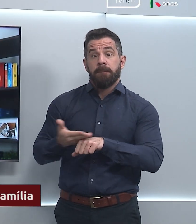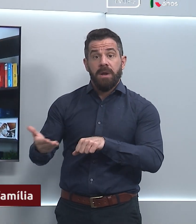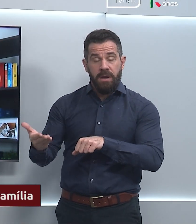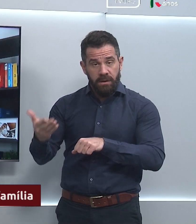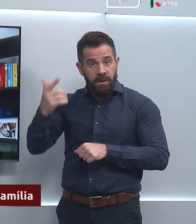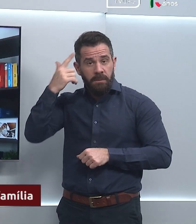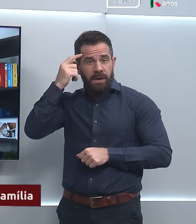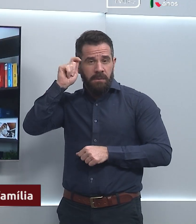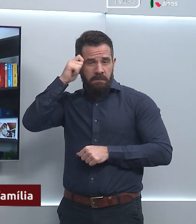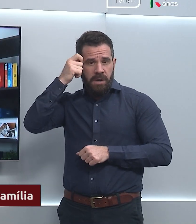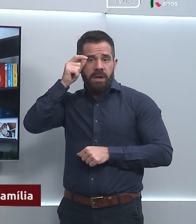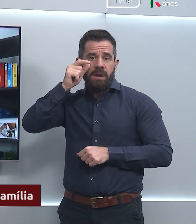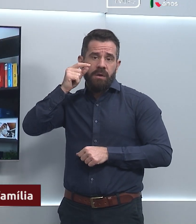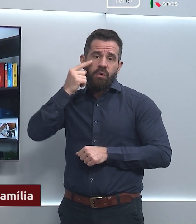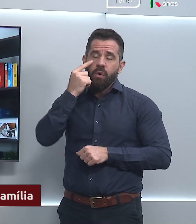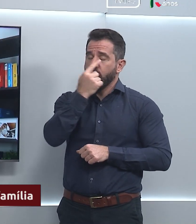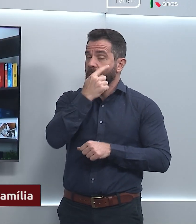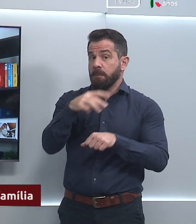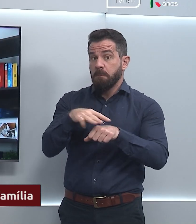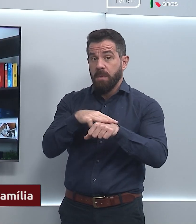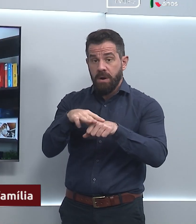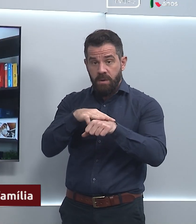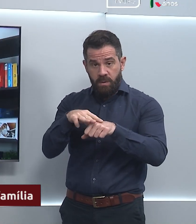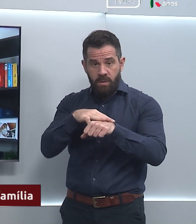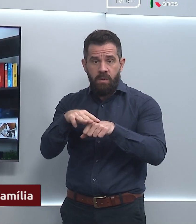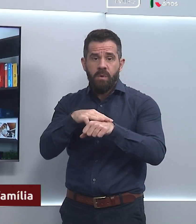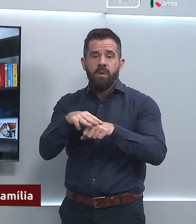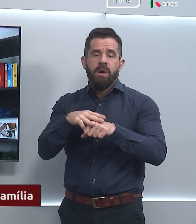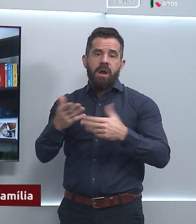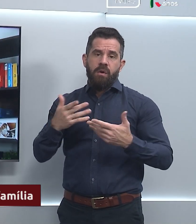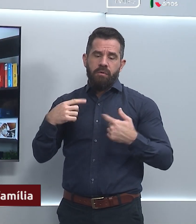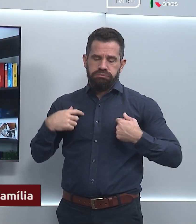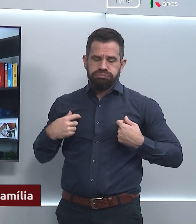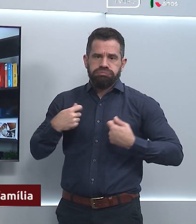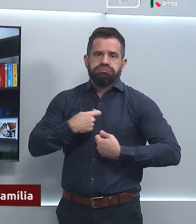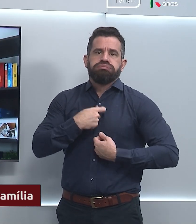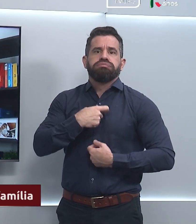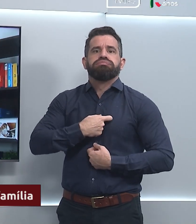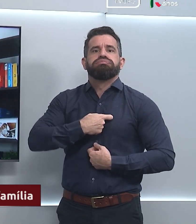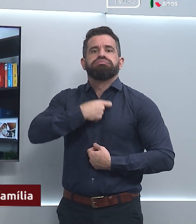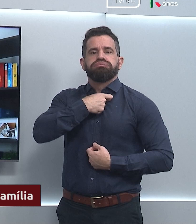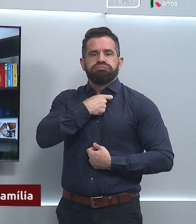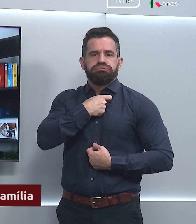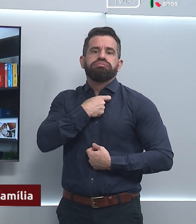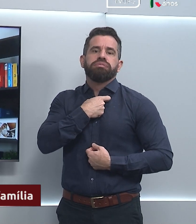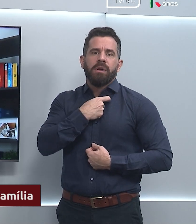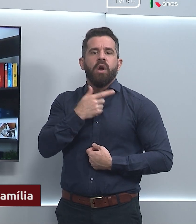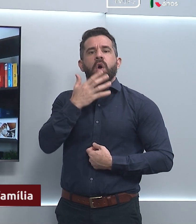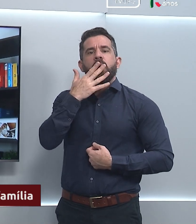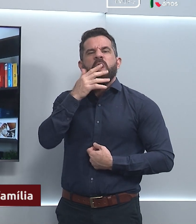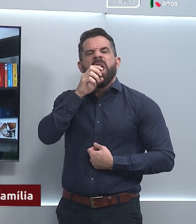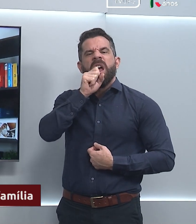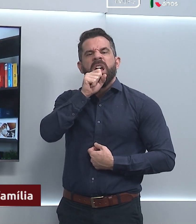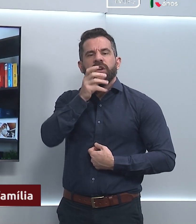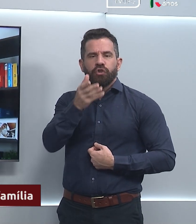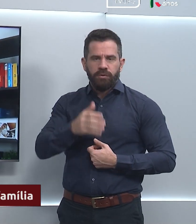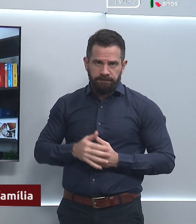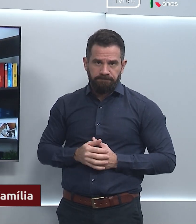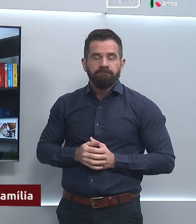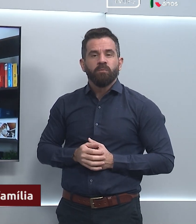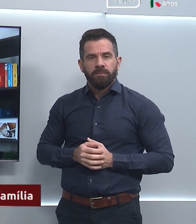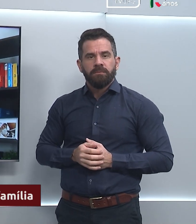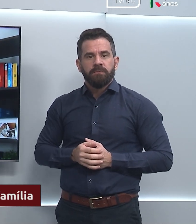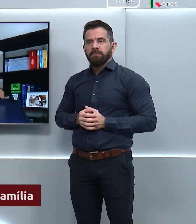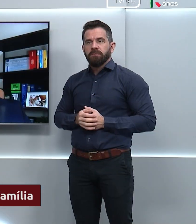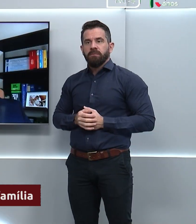cabelo preto e olhos castanhos. Estou usando terno e uma gravata laranjada. Bom, para a